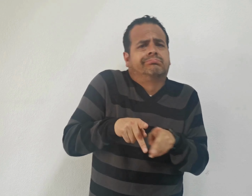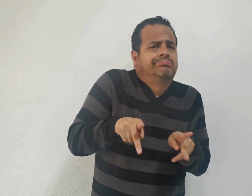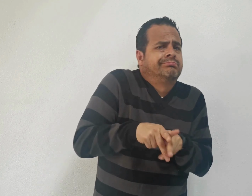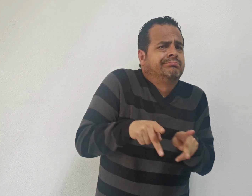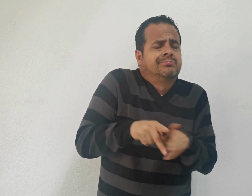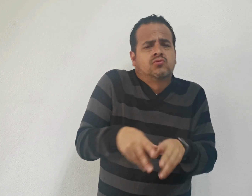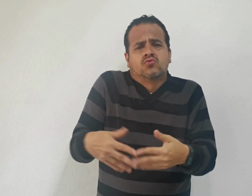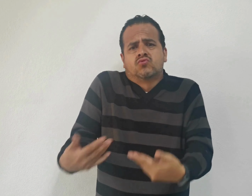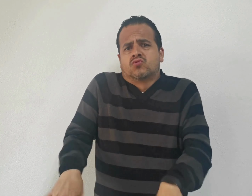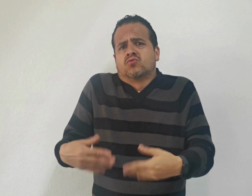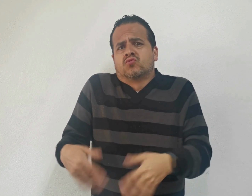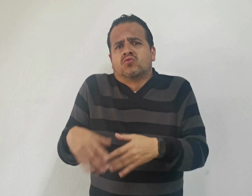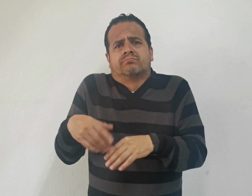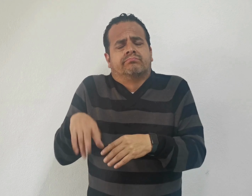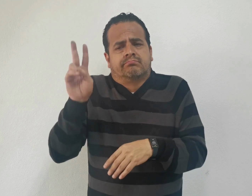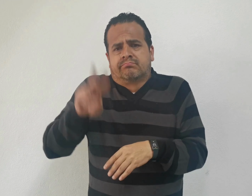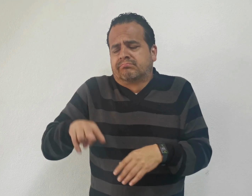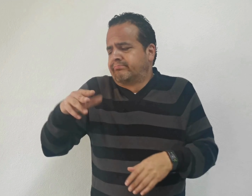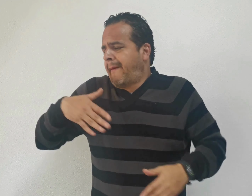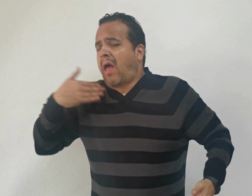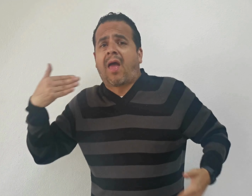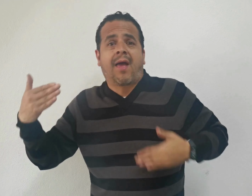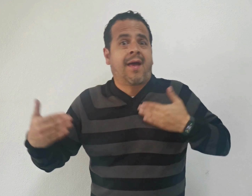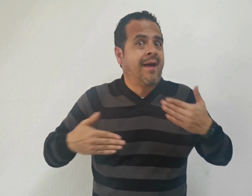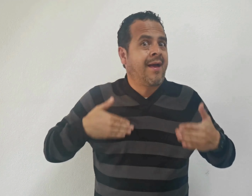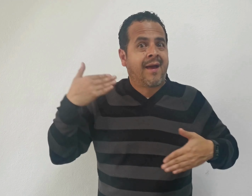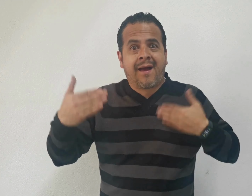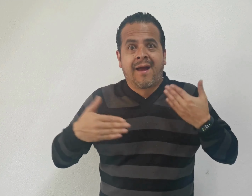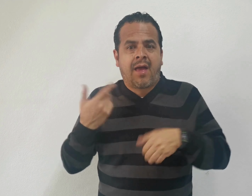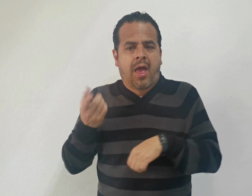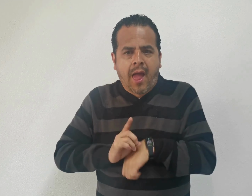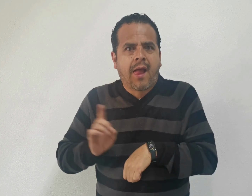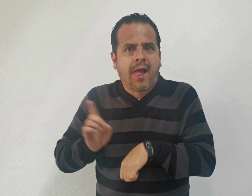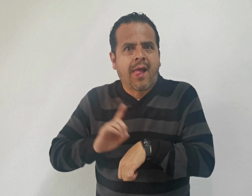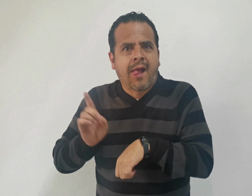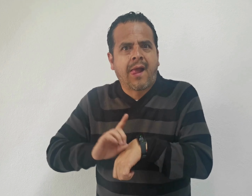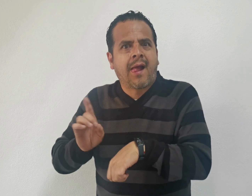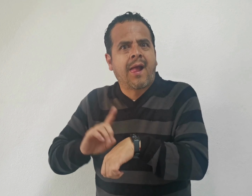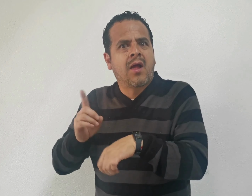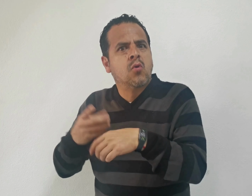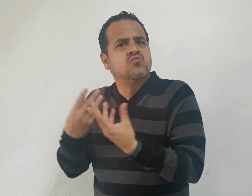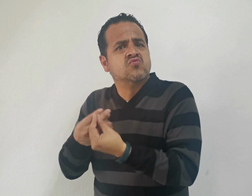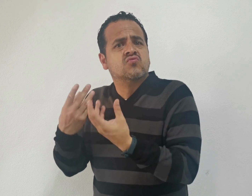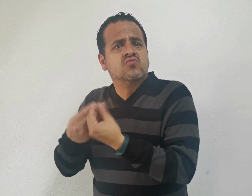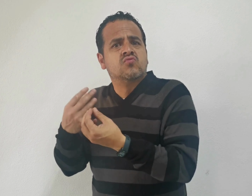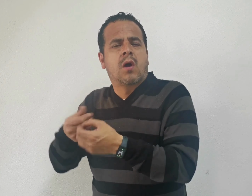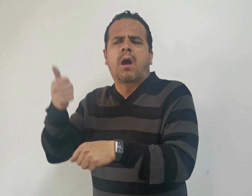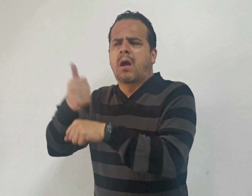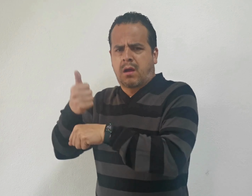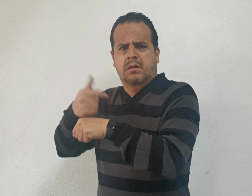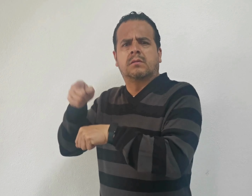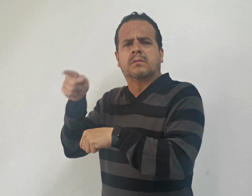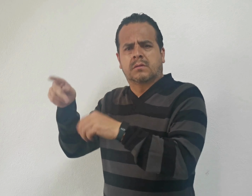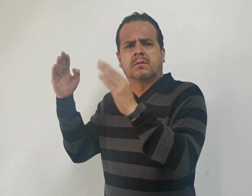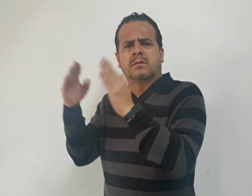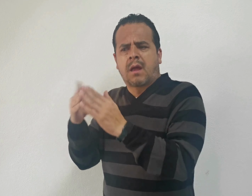muy divertido Pues todos los días o sea todos los días aún encerrados en casa de la abuela y todo eran muchas cosas al mismo